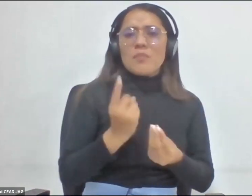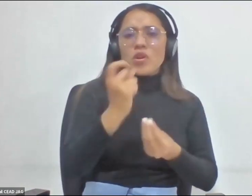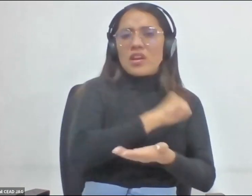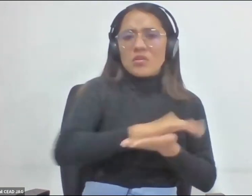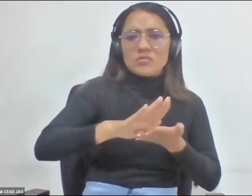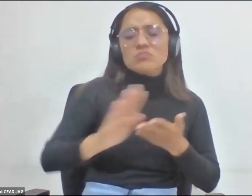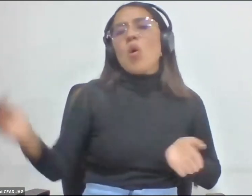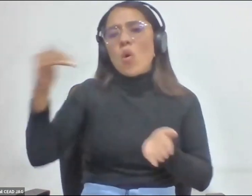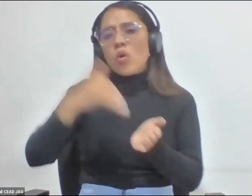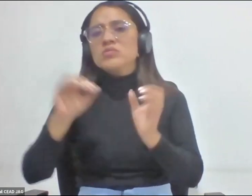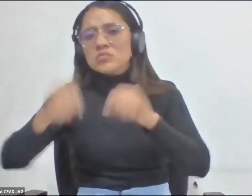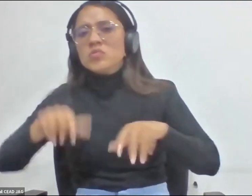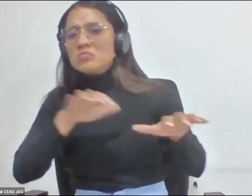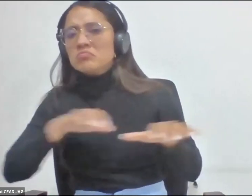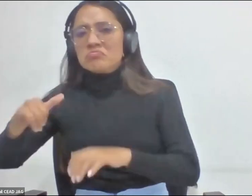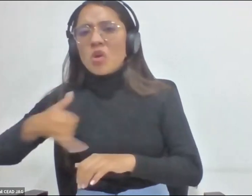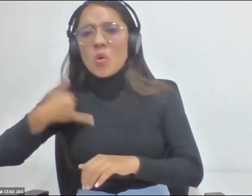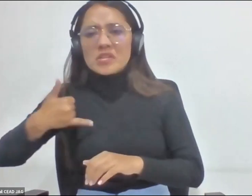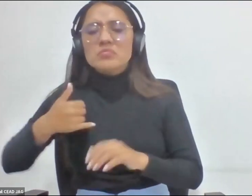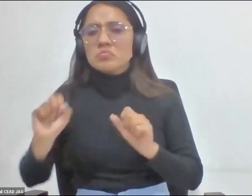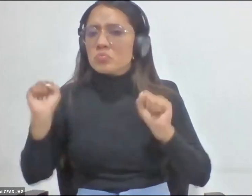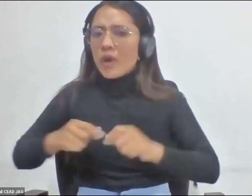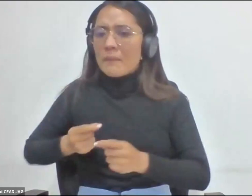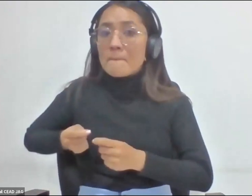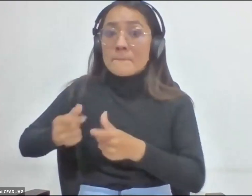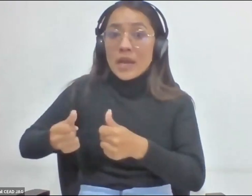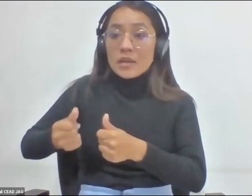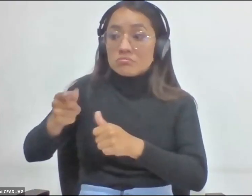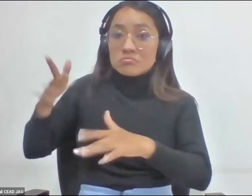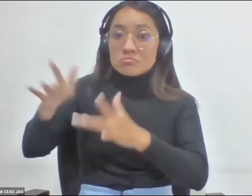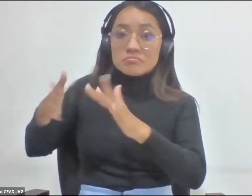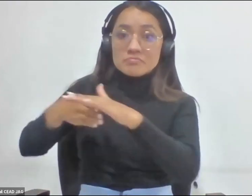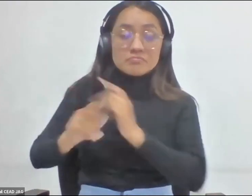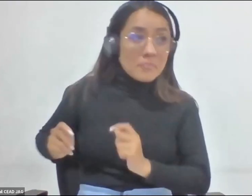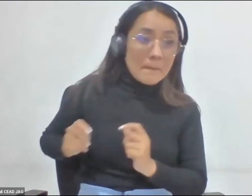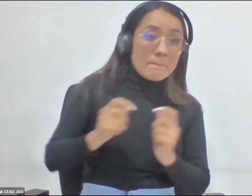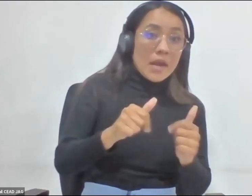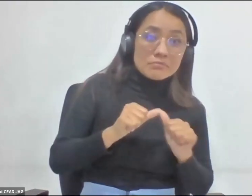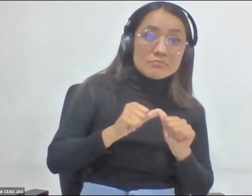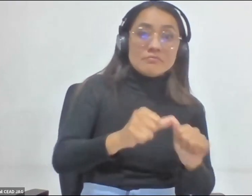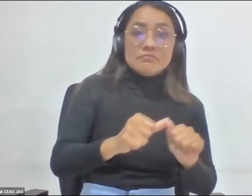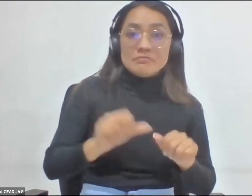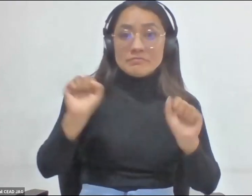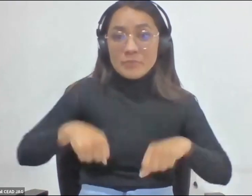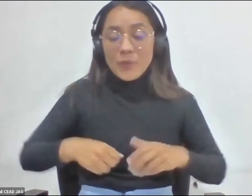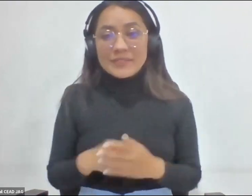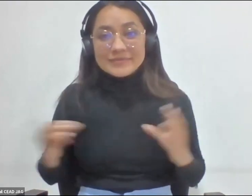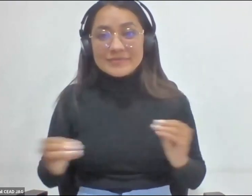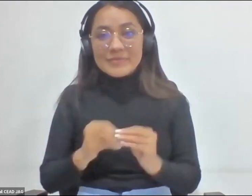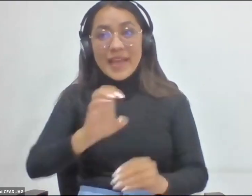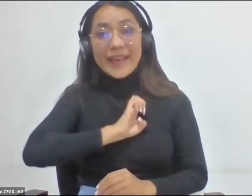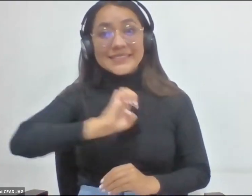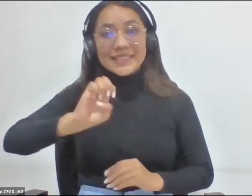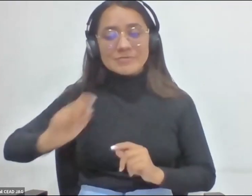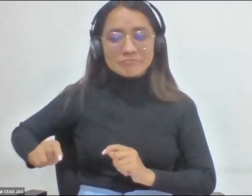en acción y que puedan recibir el subsidio de acceso el subsidio de permanencia y el subsidio de excelencia